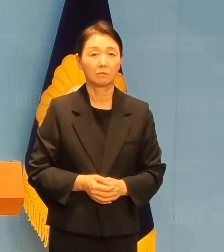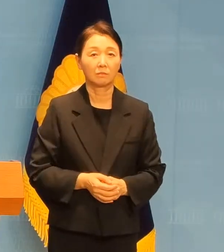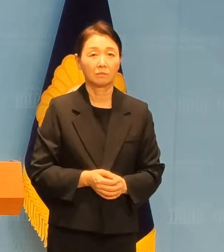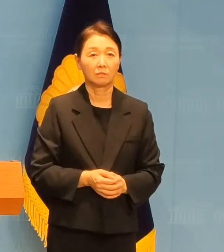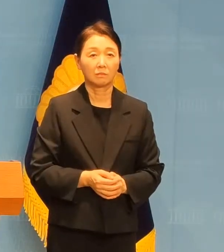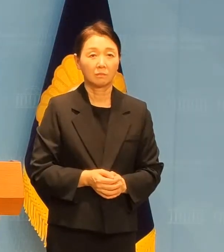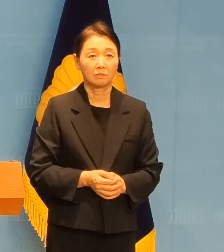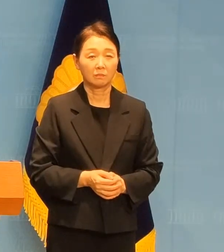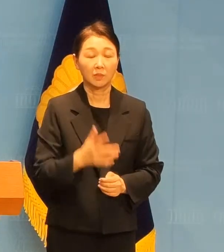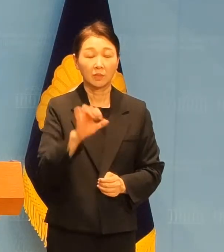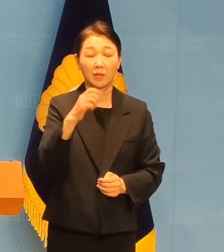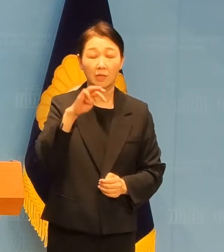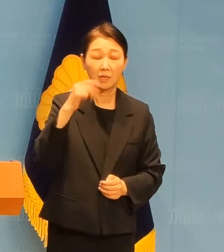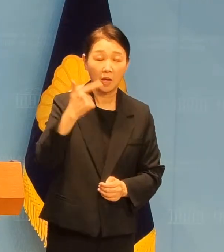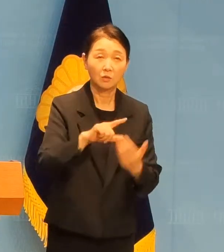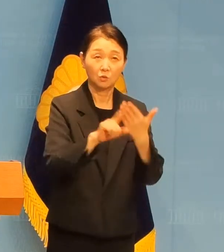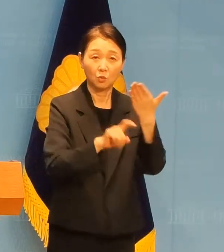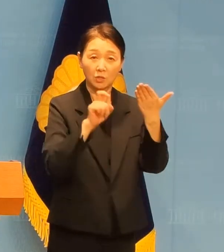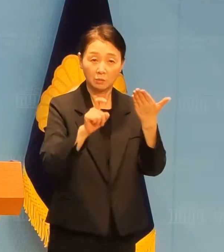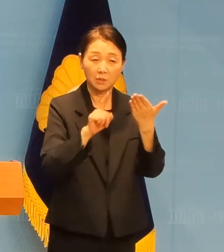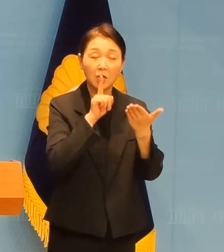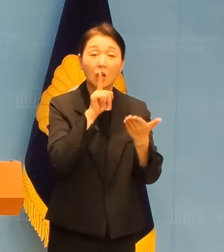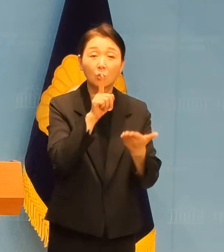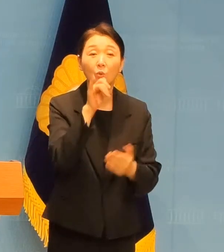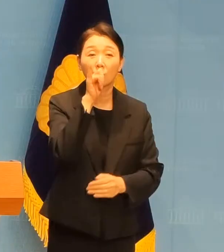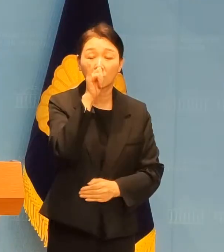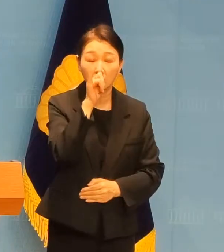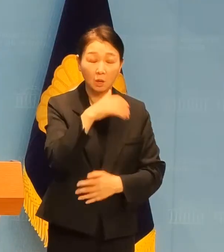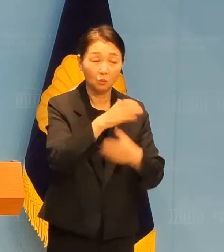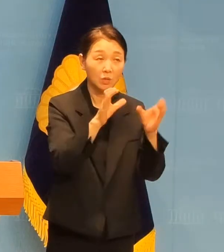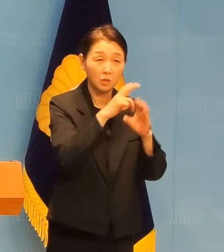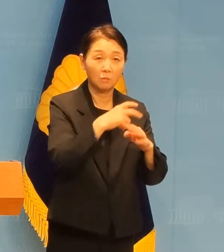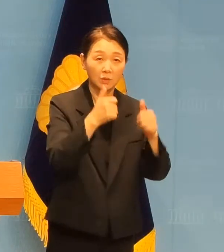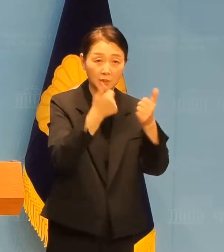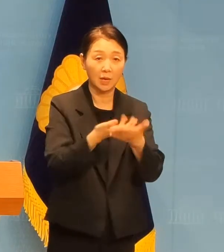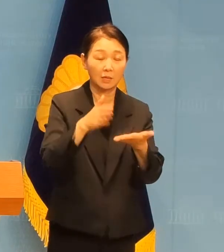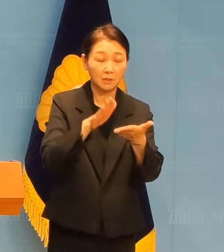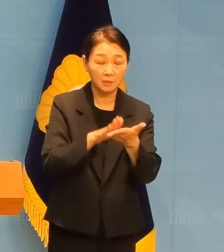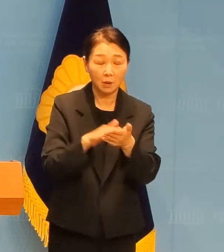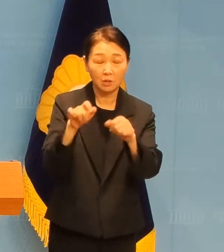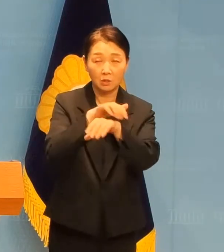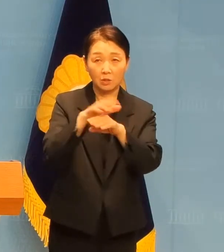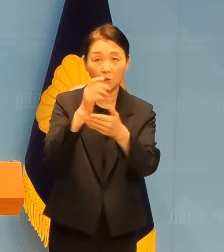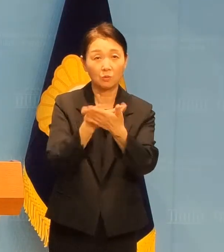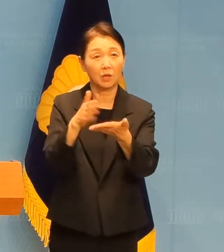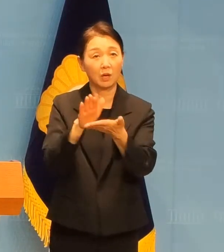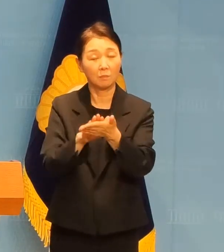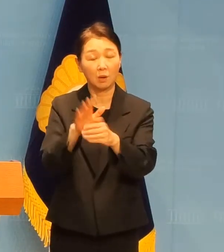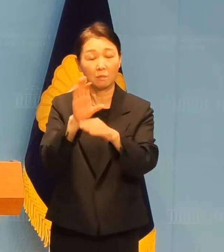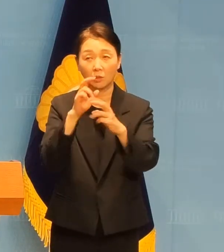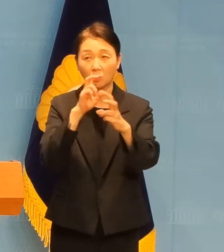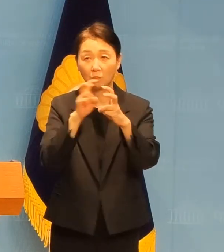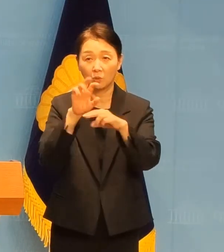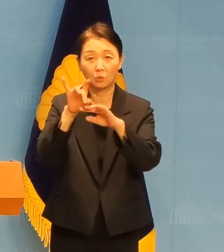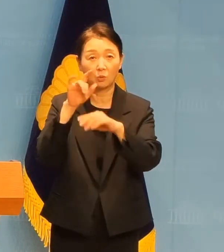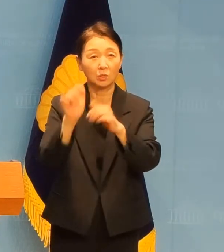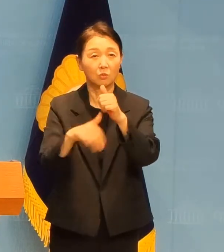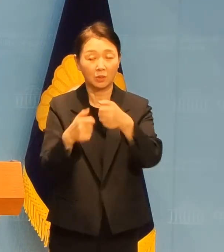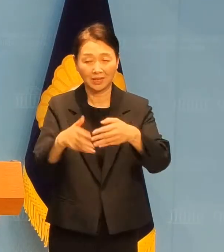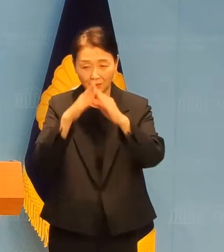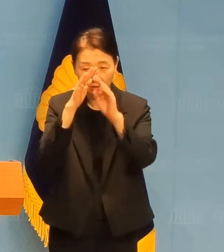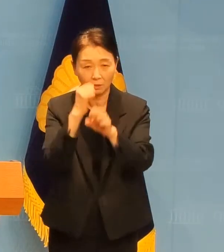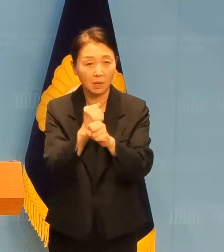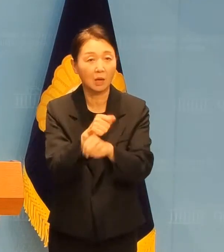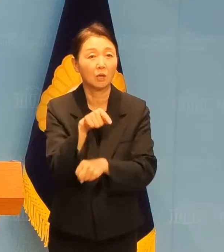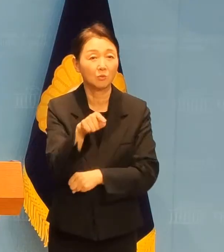아울러 데일리안 9월 10일자 보도에서 우리 당의 검찰개혁, 기획재정부 개편, 방송미디어통신위원회 신설 추진을